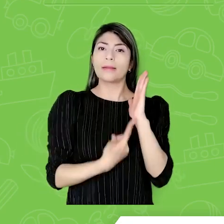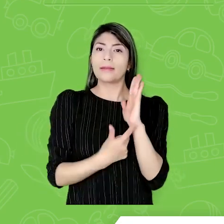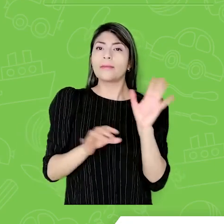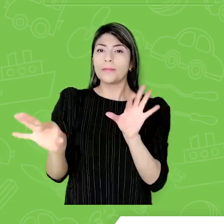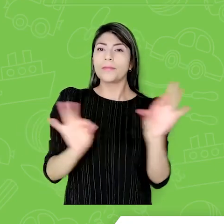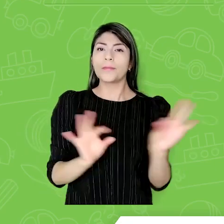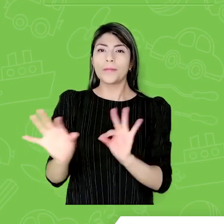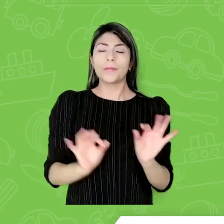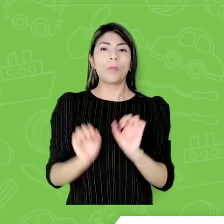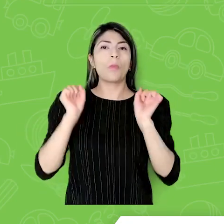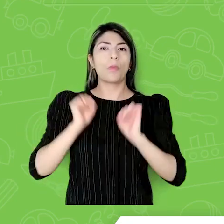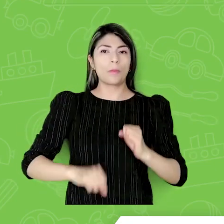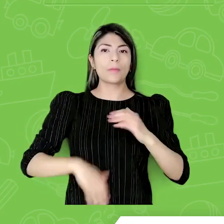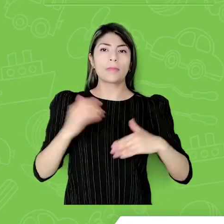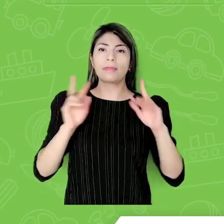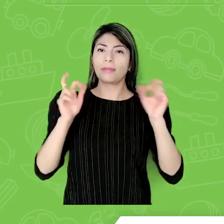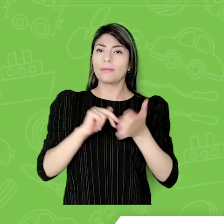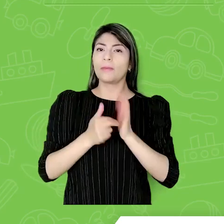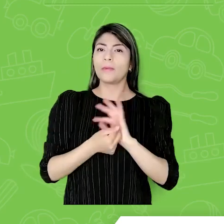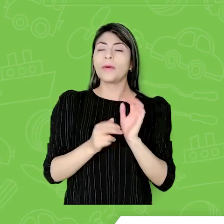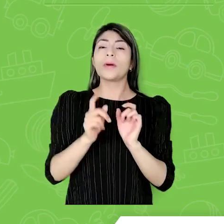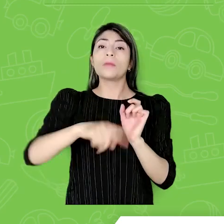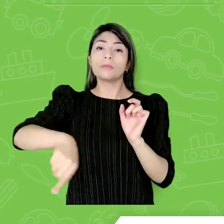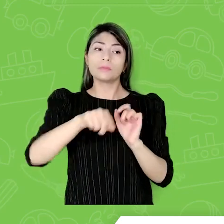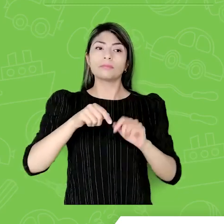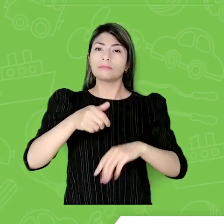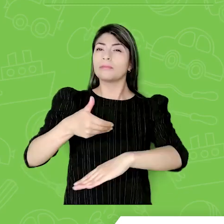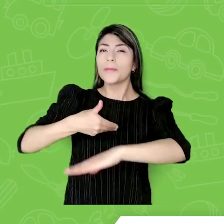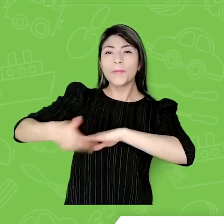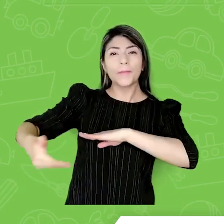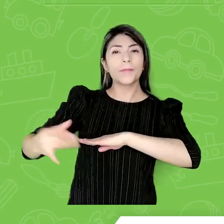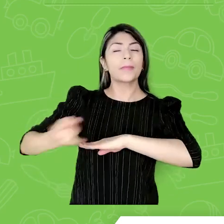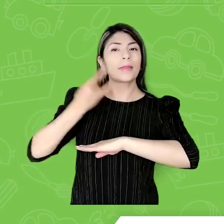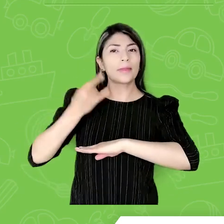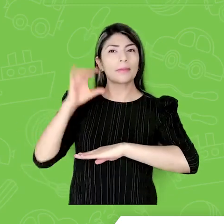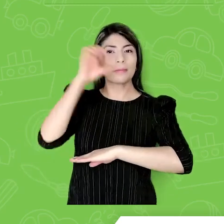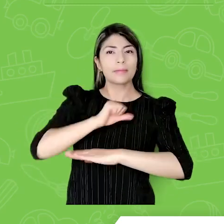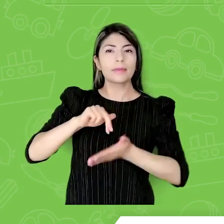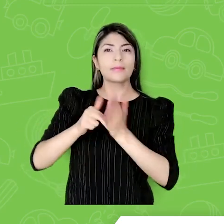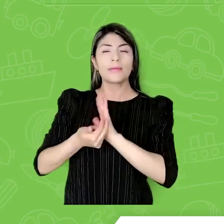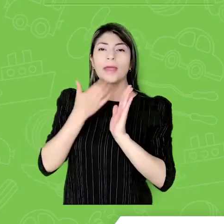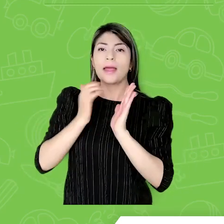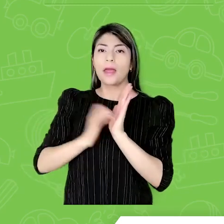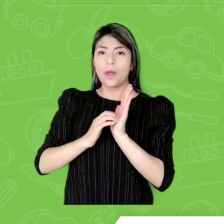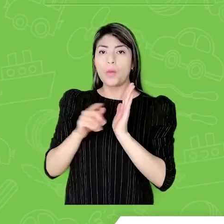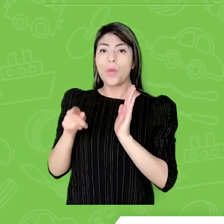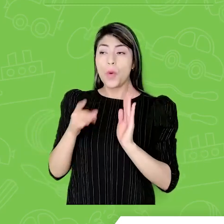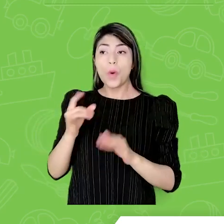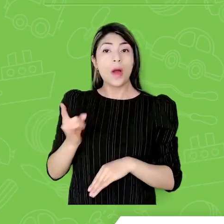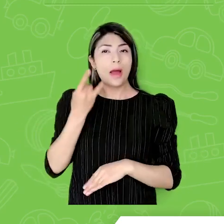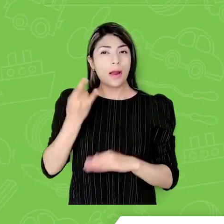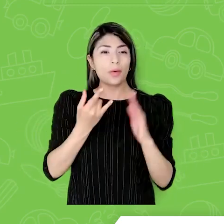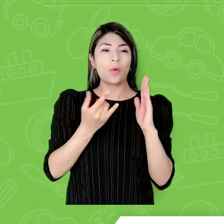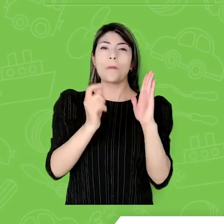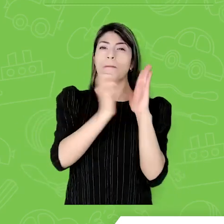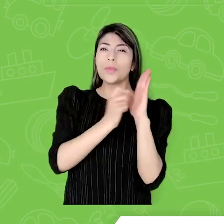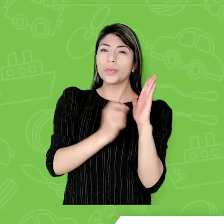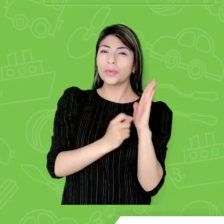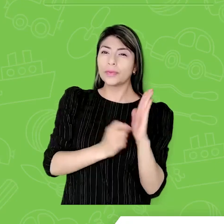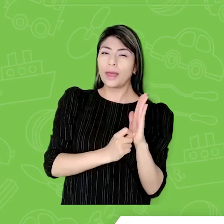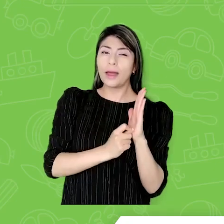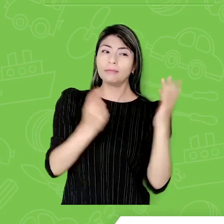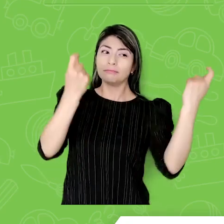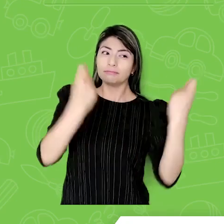aspirante de una lista de elegibles podrá proceder de oficio o a petición de parte, cuando se compruebe que su inclusión obedeció a